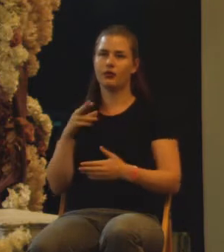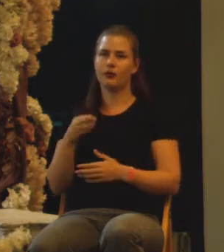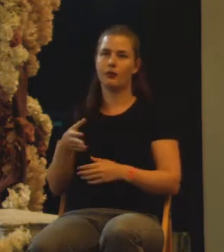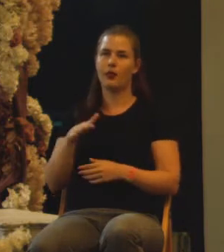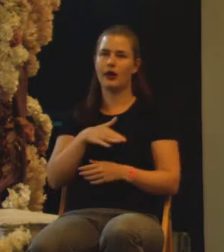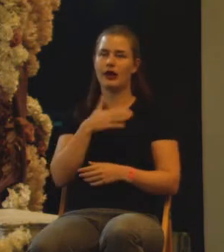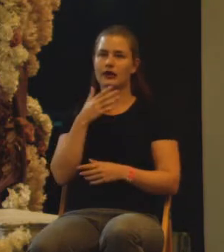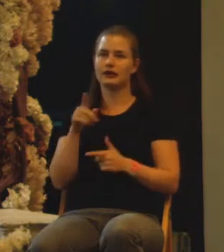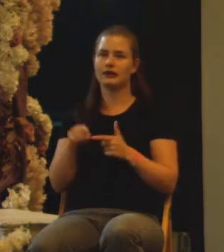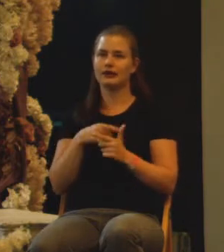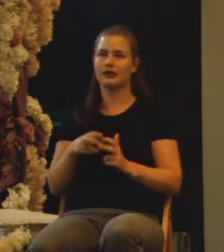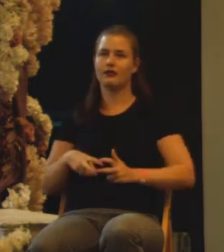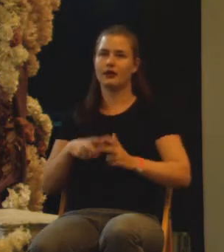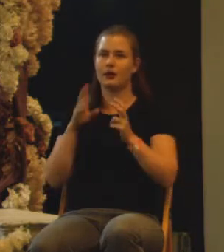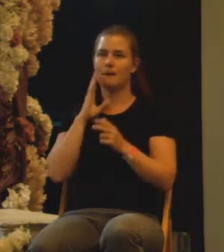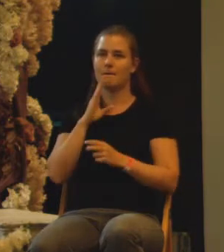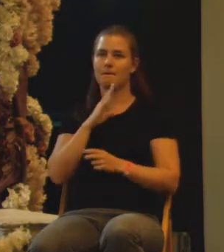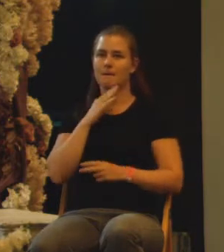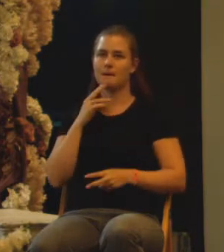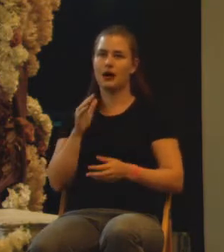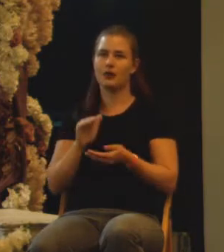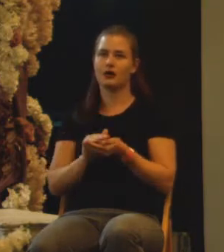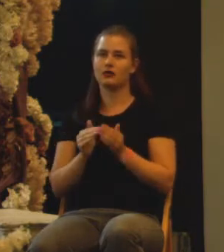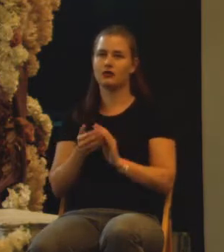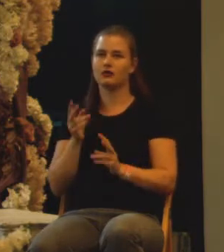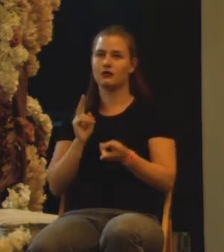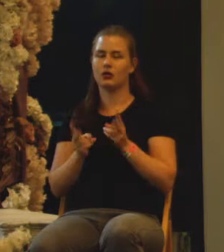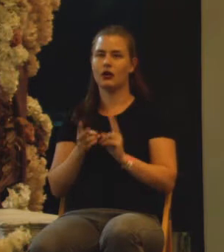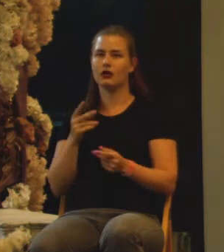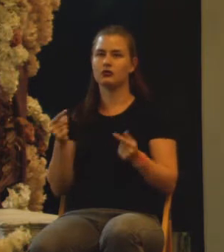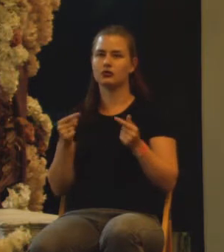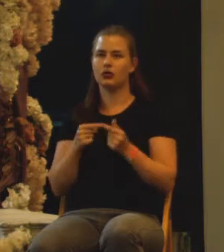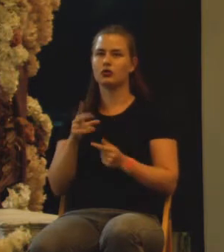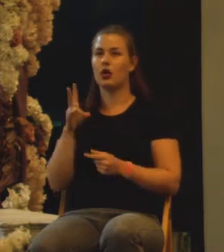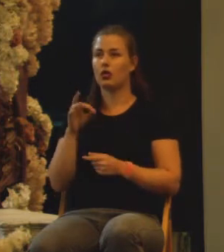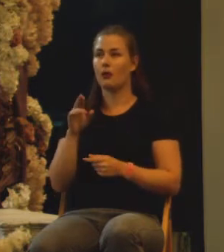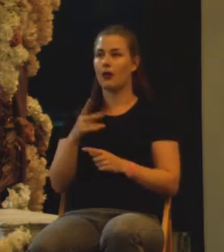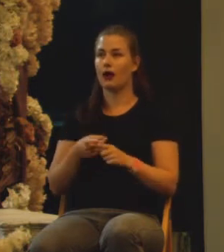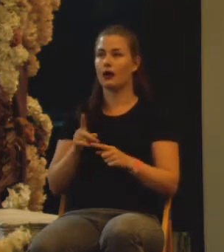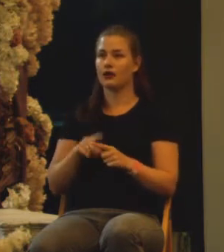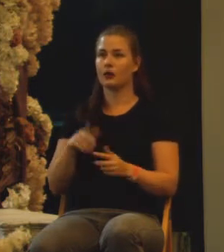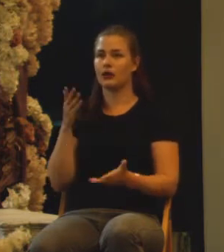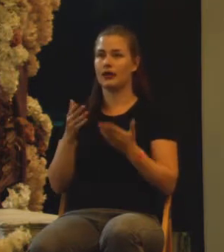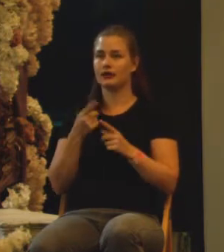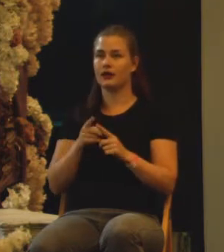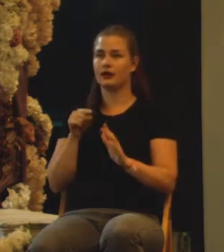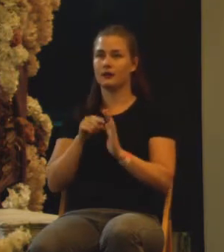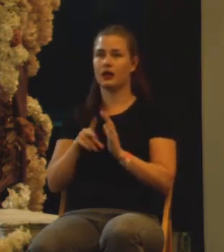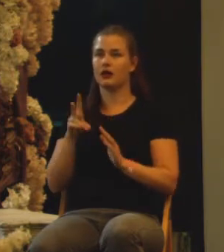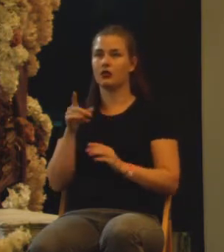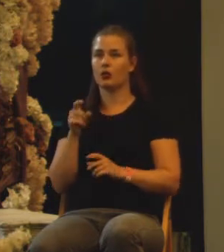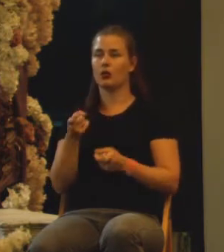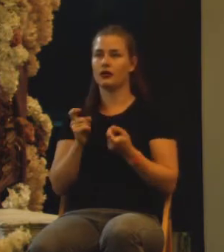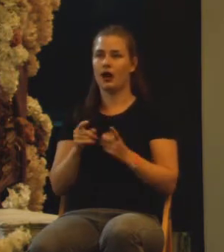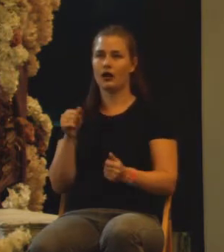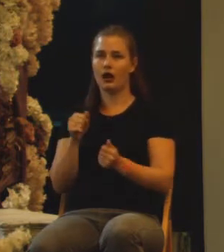лестницам или едешь в лифте, такой... Мама котлеты делает, точно. Ну, поэтому, если в этом контексте, то реально